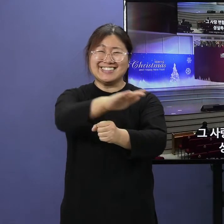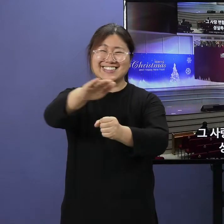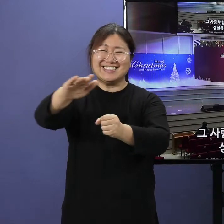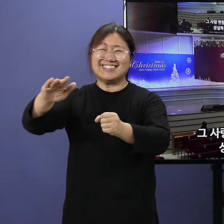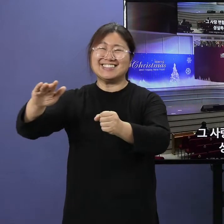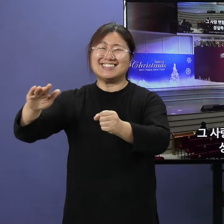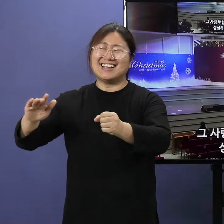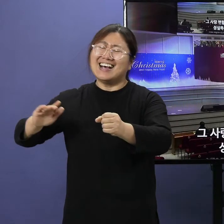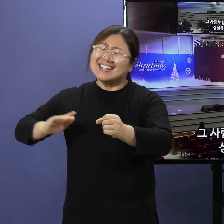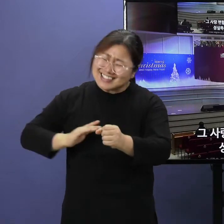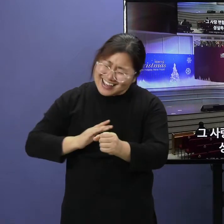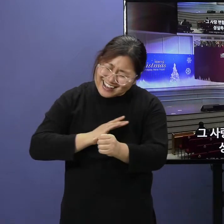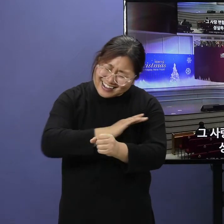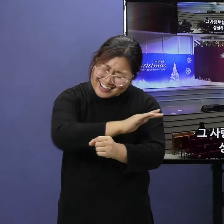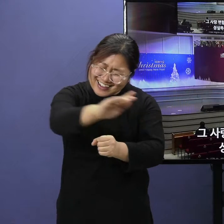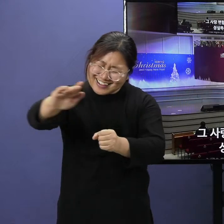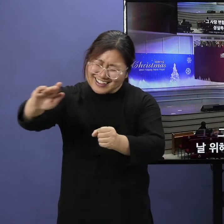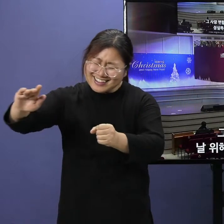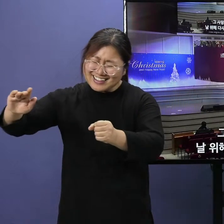사랑